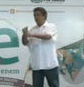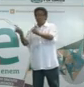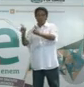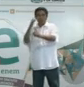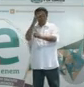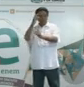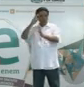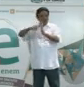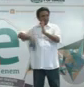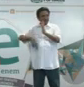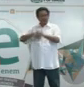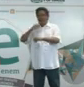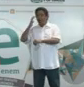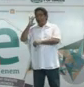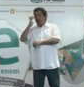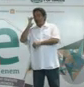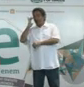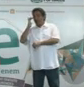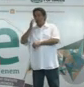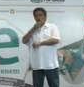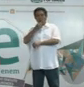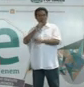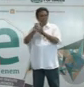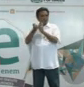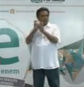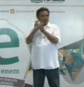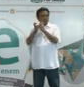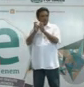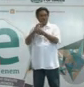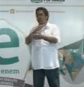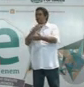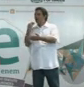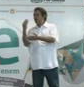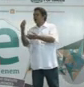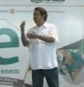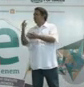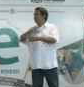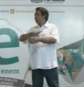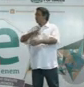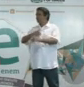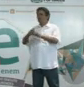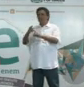Só que o leitor espera que o capoeirista firmo mate o português Jerônimo.